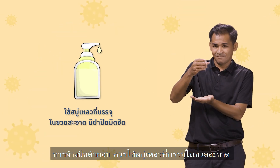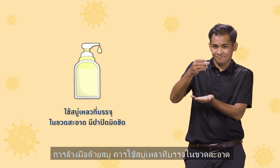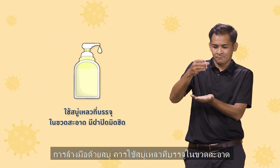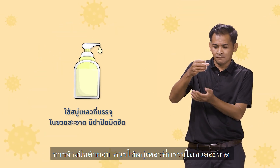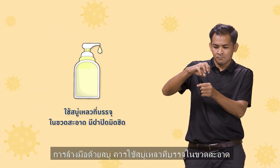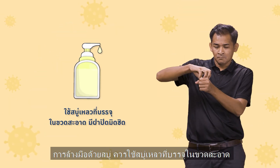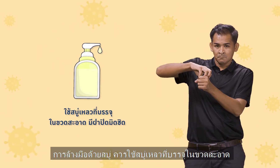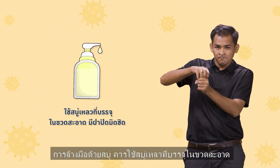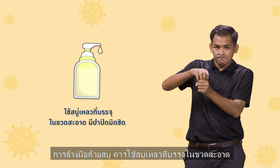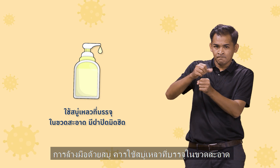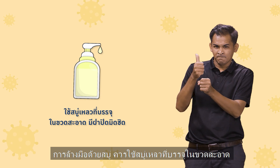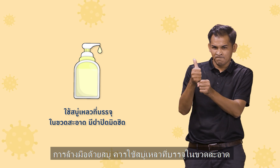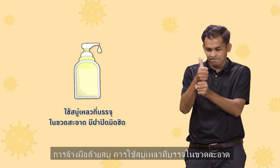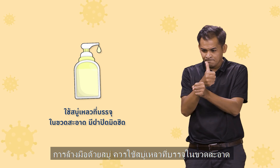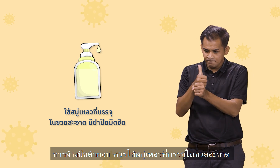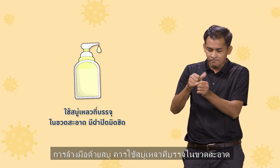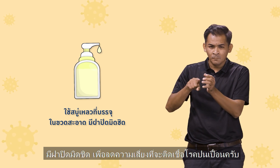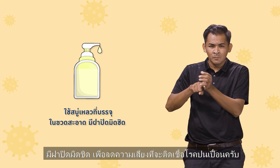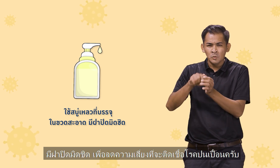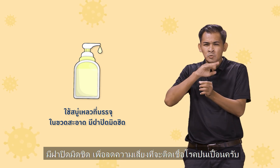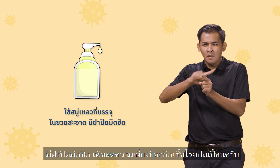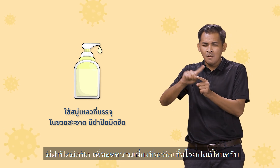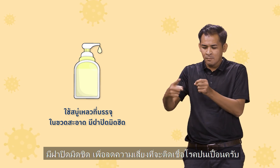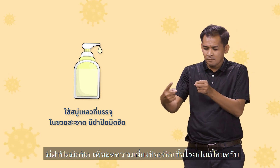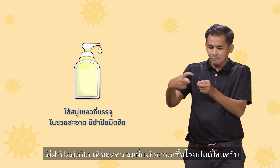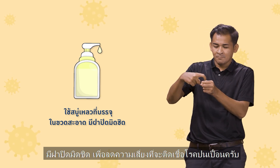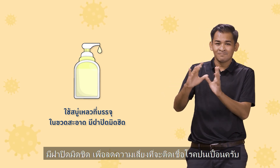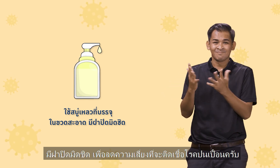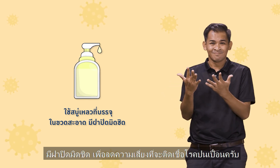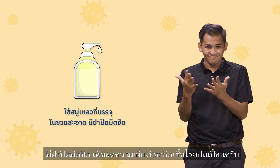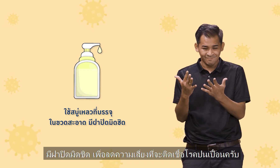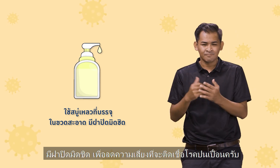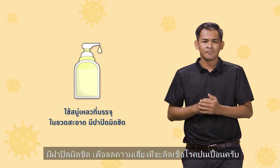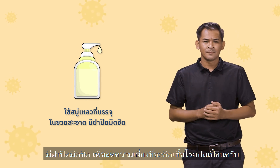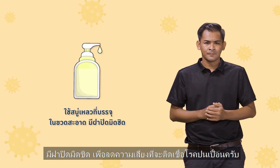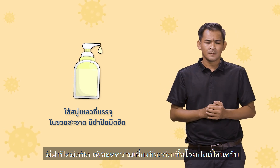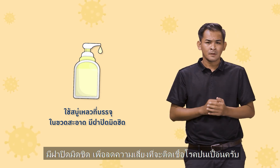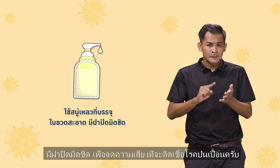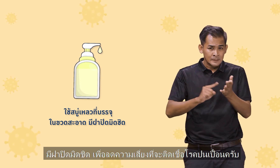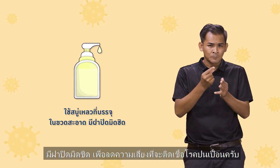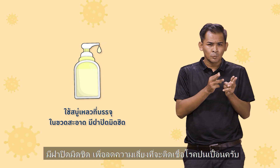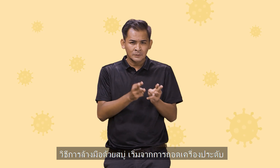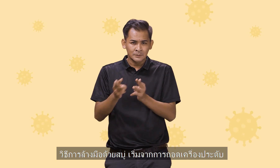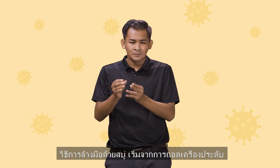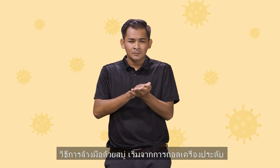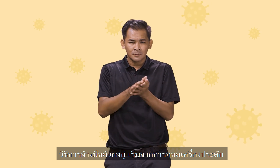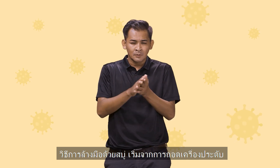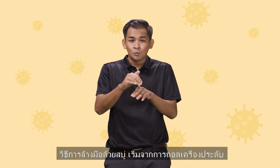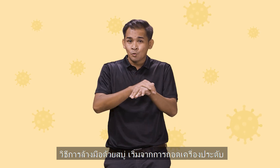บู่เหลวที่บรรจุในขวดสะอาดมีฝาปิดมิดชิดเพื่อลดความเสี่ยงที่จะติดเชื้อโรคปนเปื้อนครับวิธีการล้างมือด้วยส